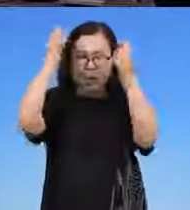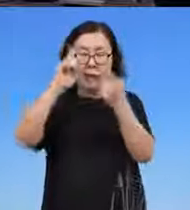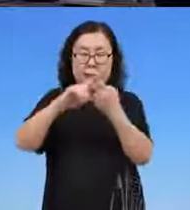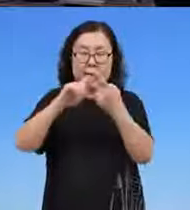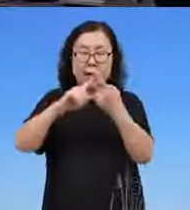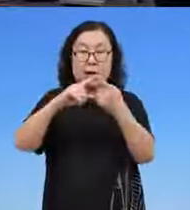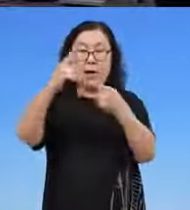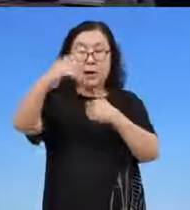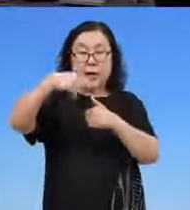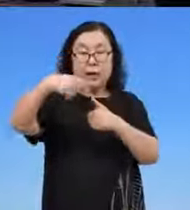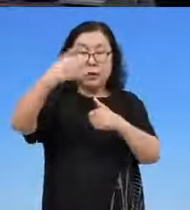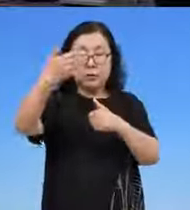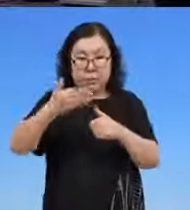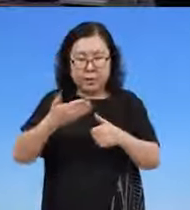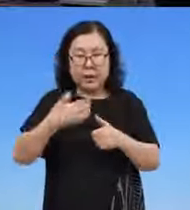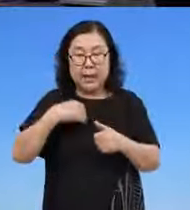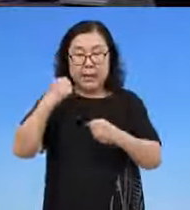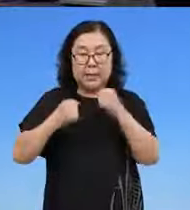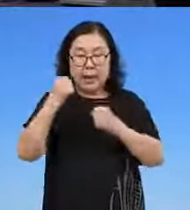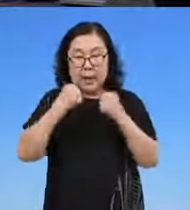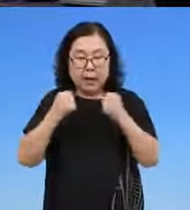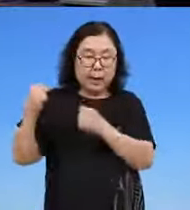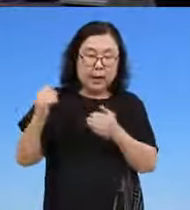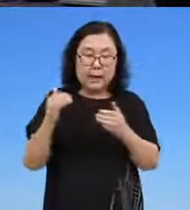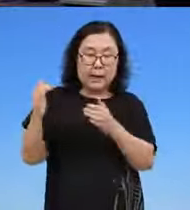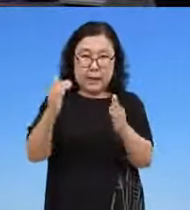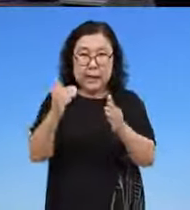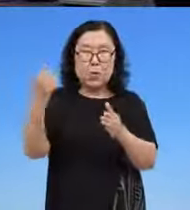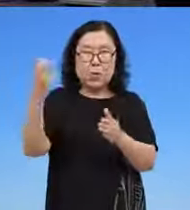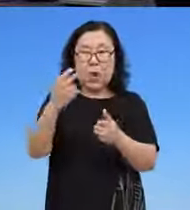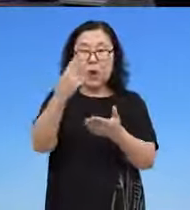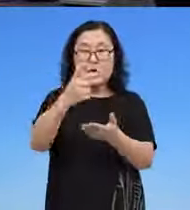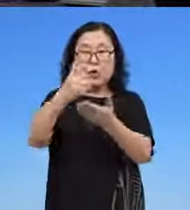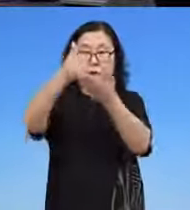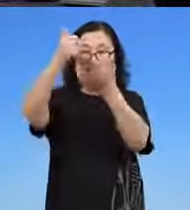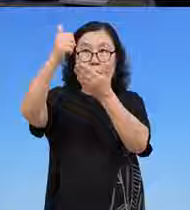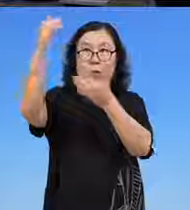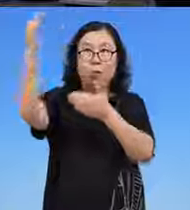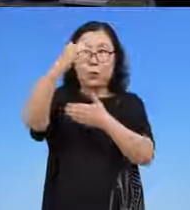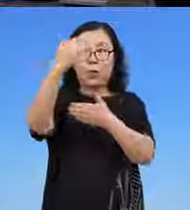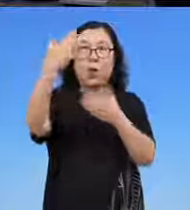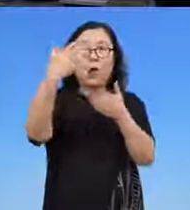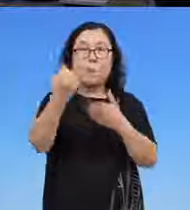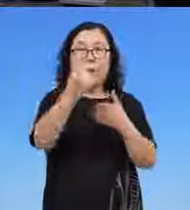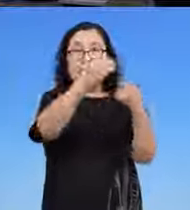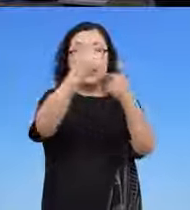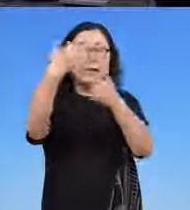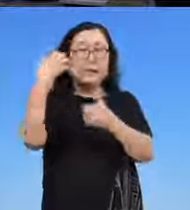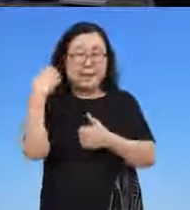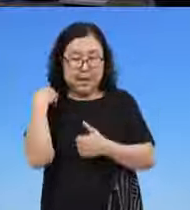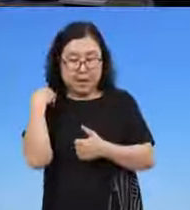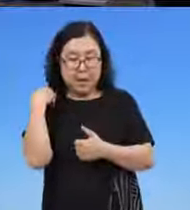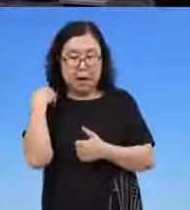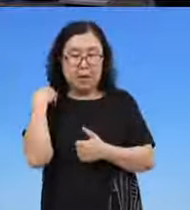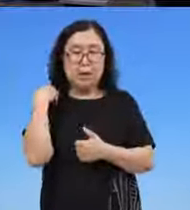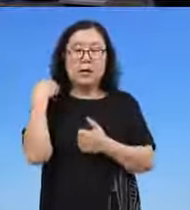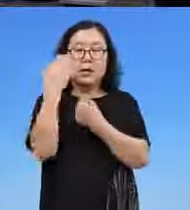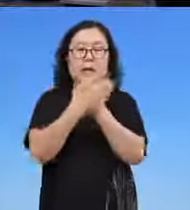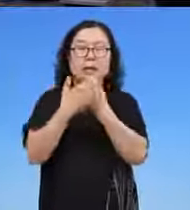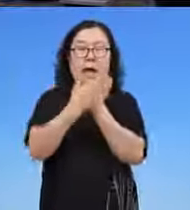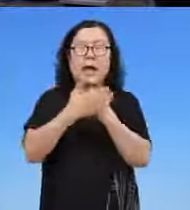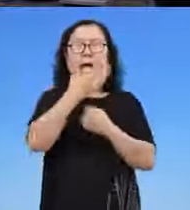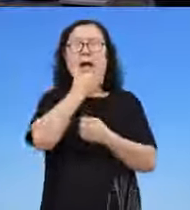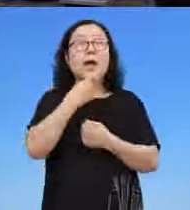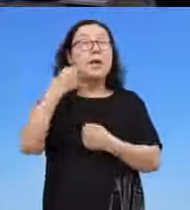다음 24절입니다. 내가 달려갈 길과 주 예수께 받은 사명 곧 하나님의 은혜의 복음을 증언한 일을